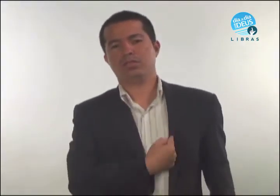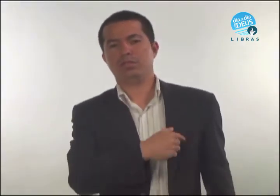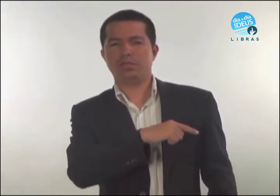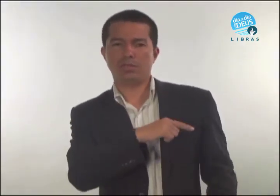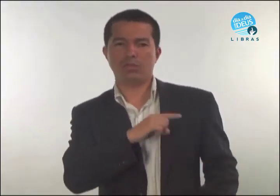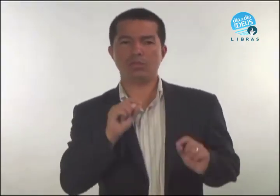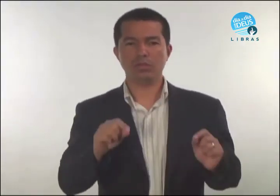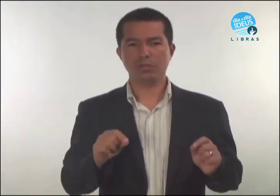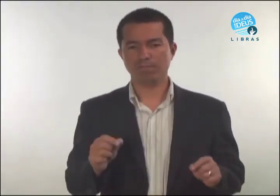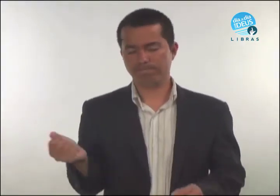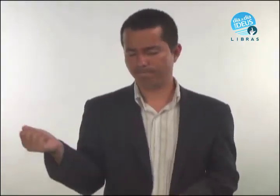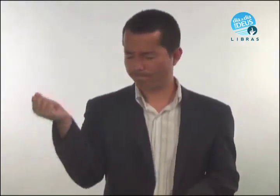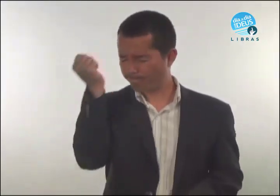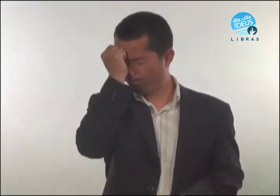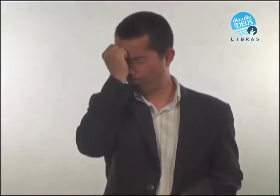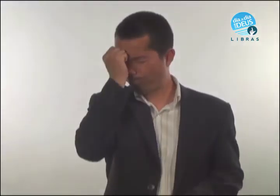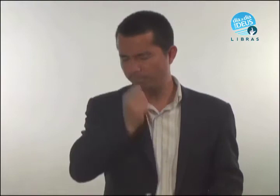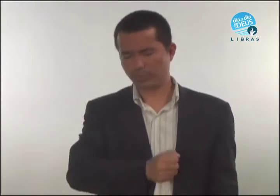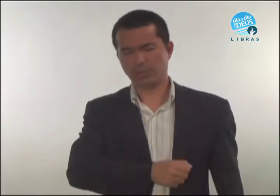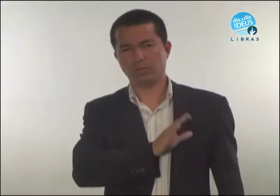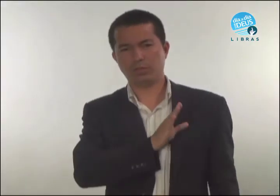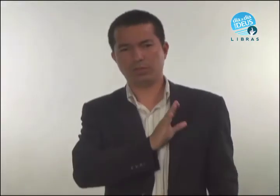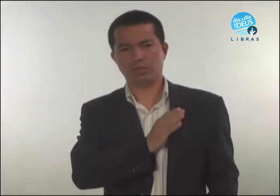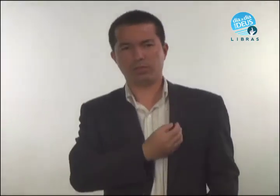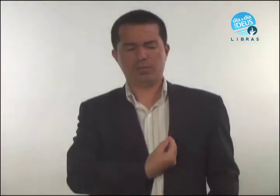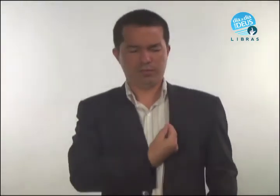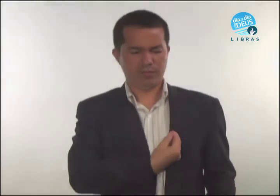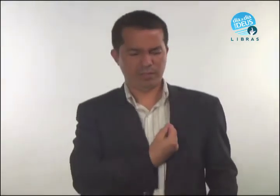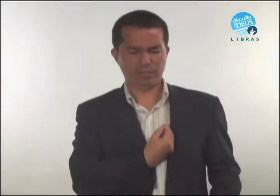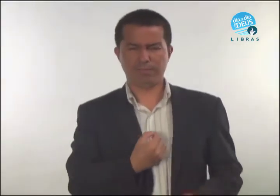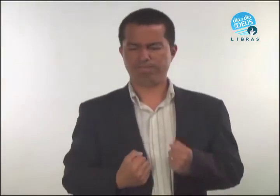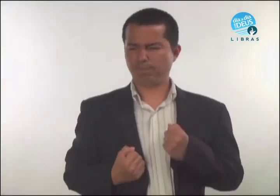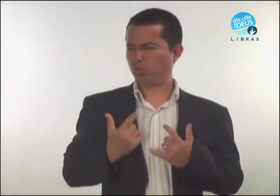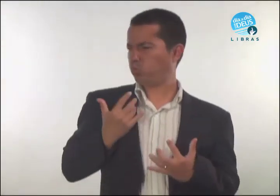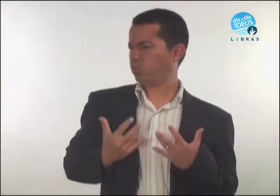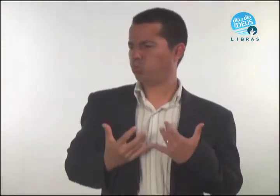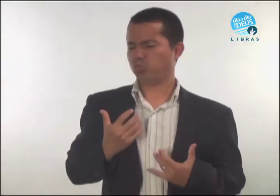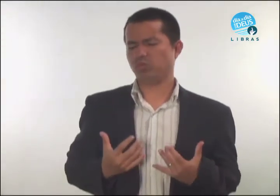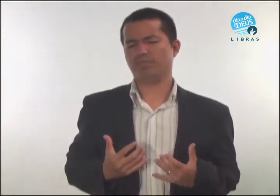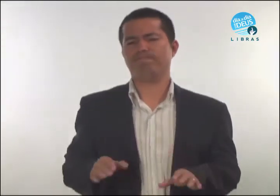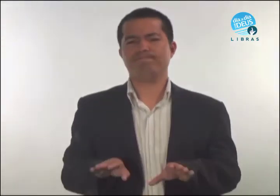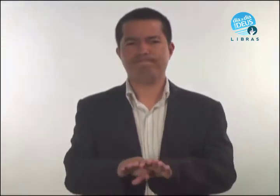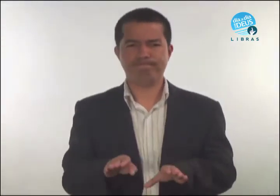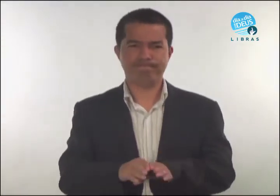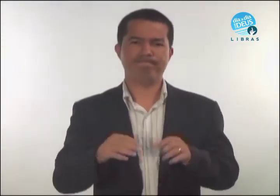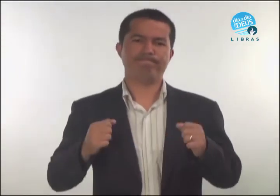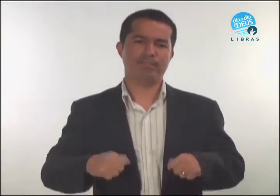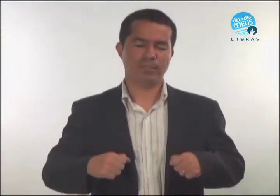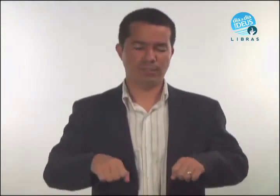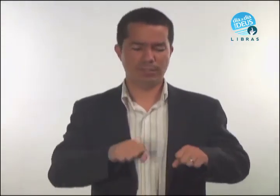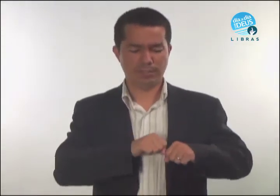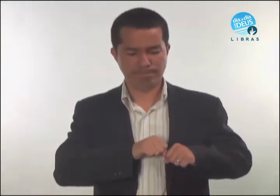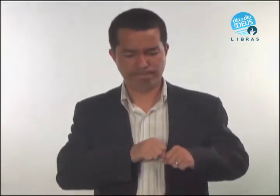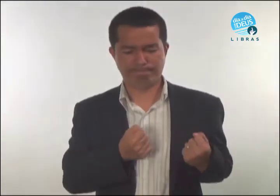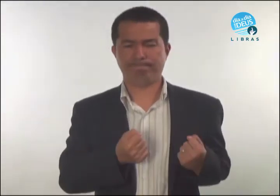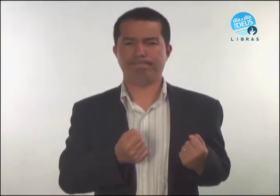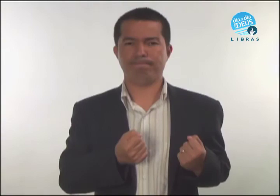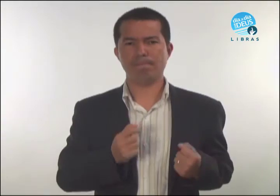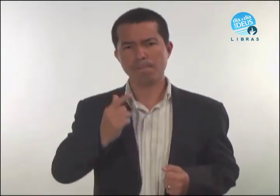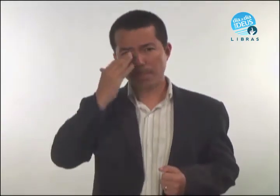e arrependimento. Uma das marcas dos grandes avivamentos é que o Espírito de Deus vinha, pairava sobre o